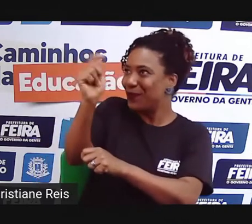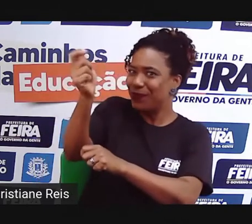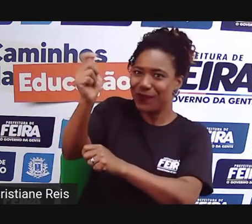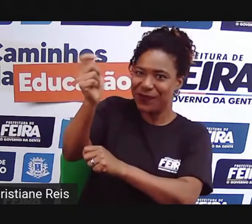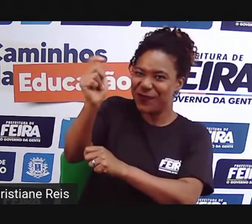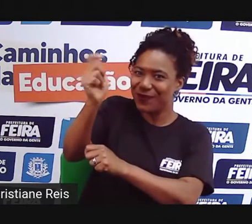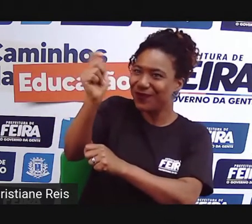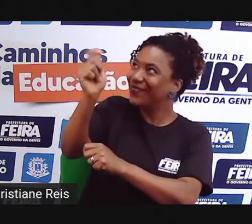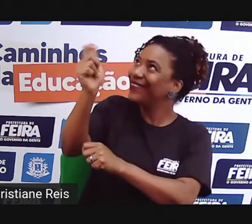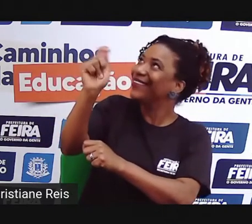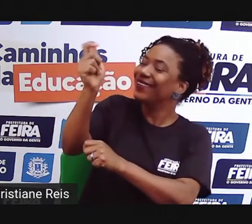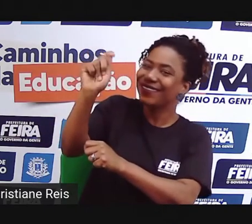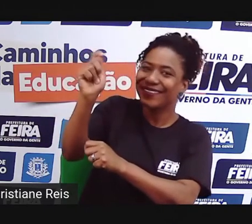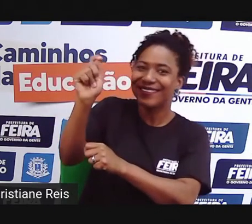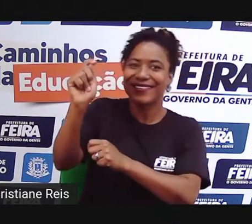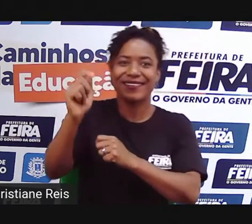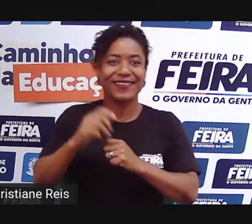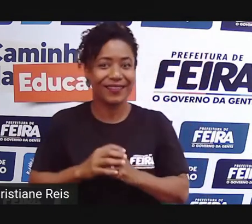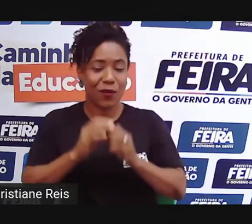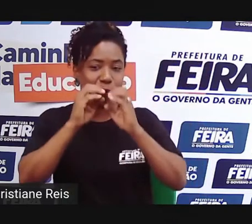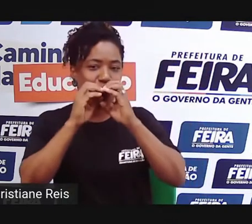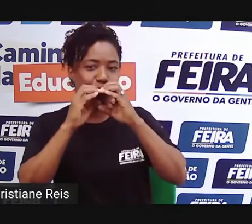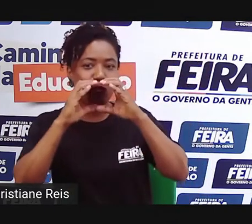vocês viram? O balão.